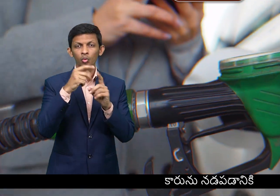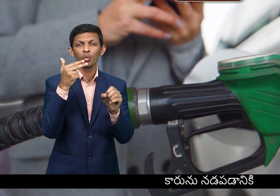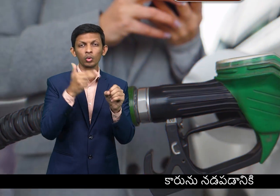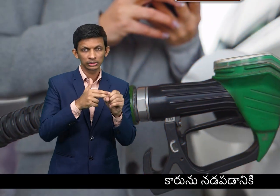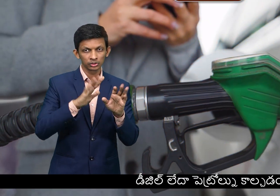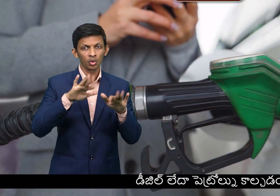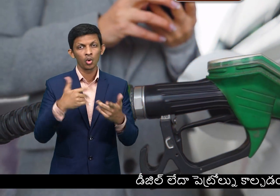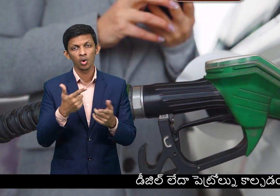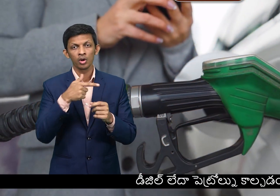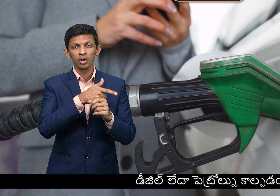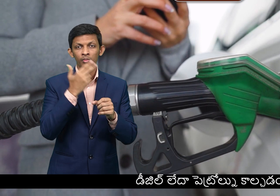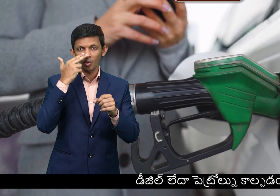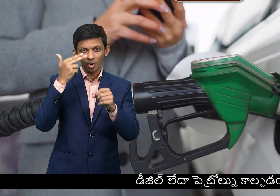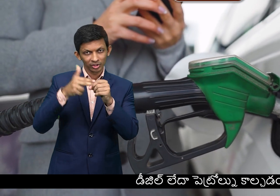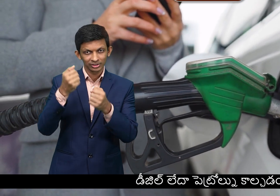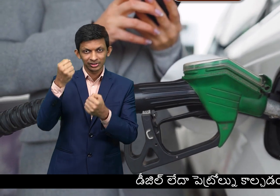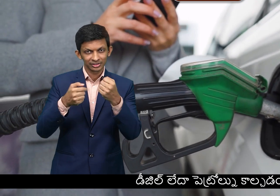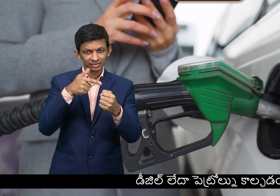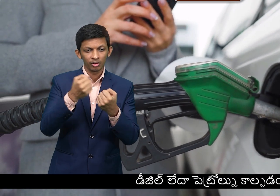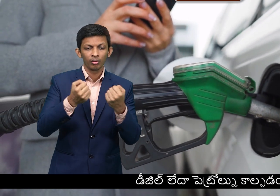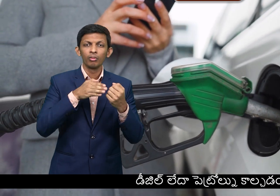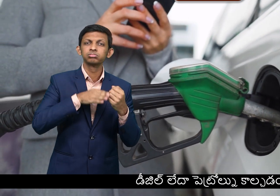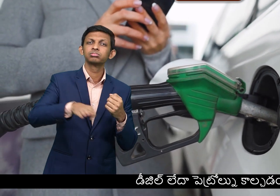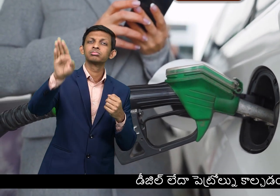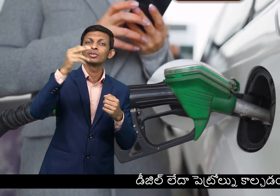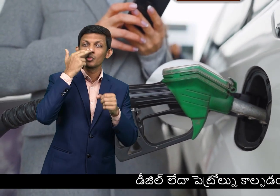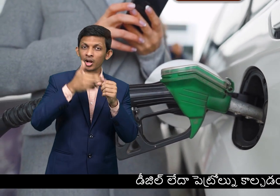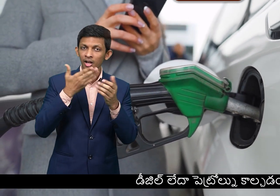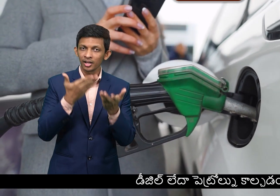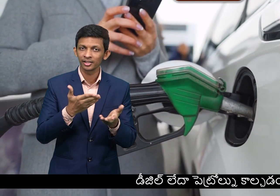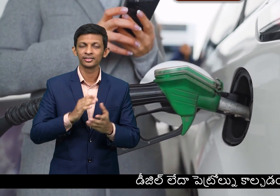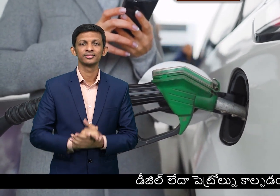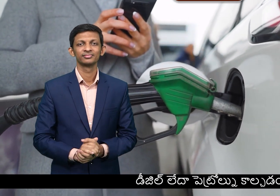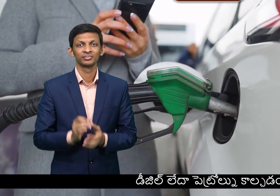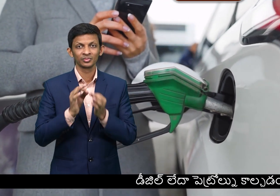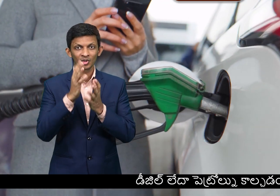కారును నడపడానికి డీజిల్ లేదా పెట్రోల్ను కాల్చడం,